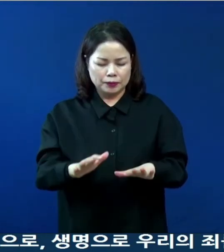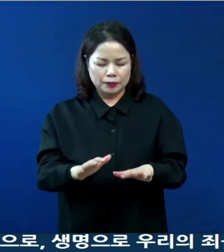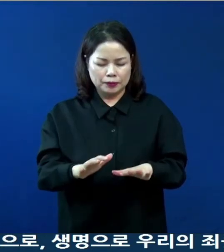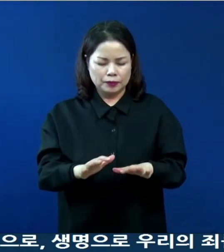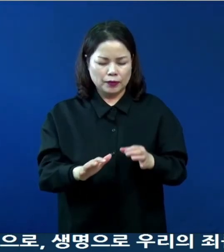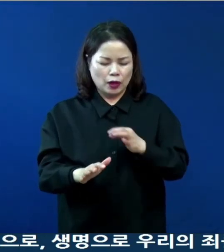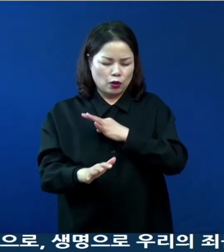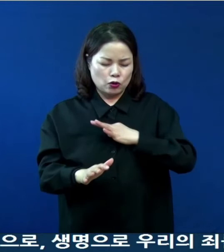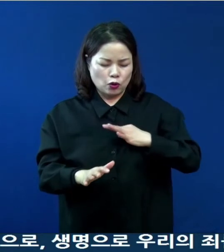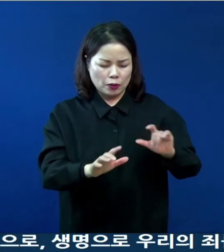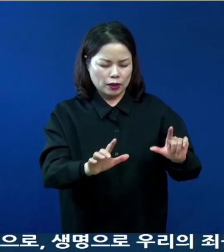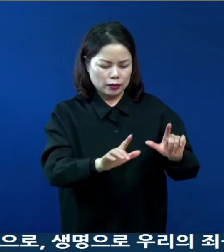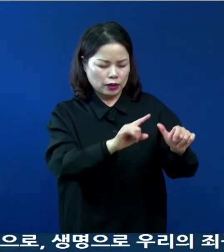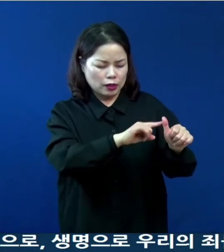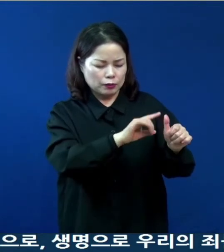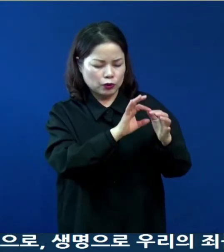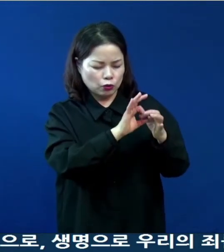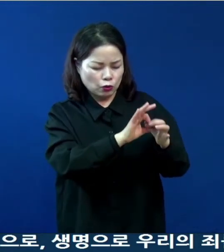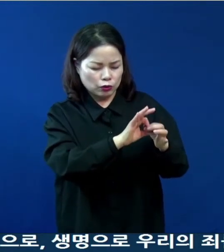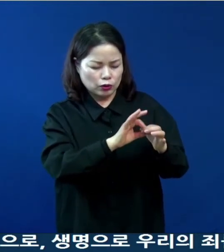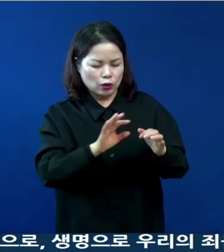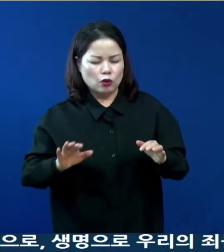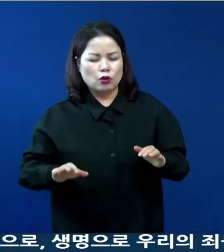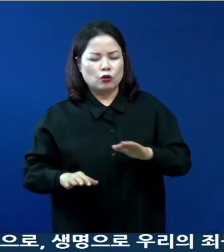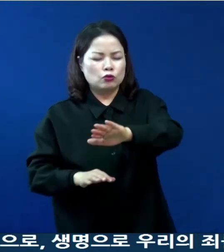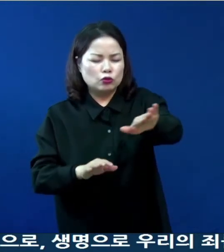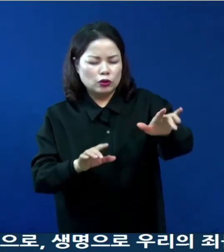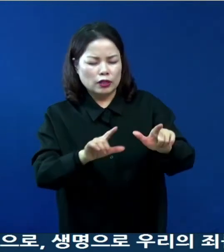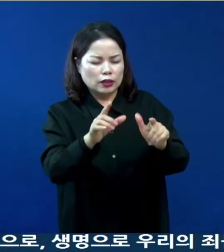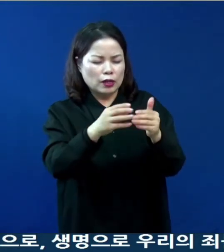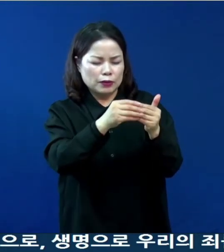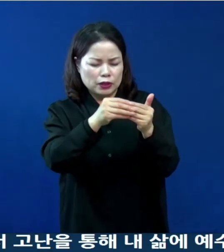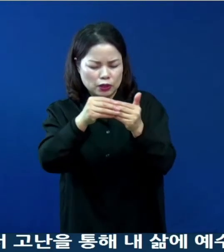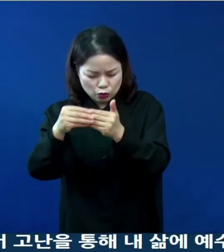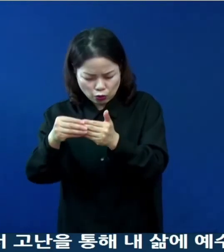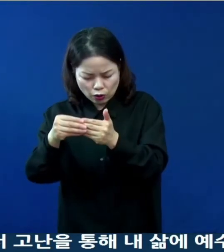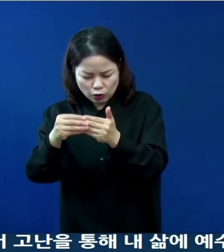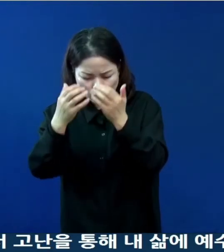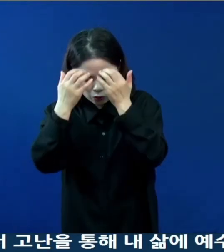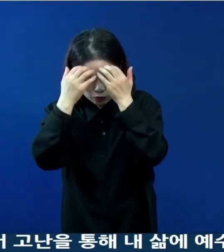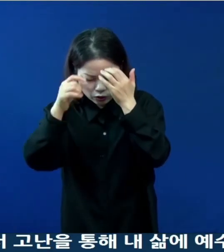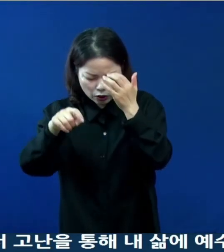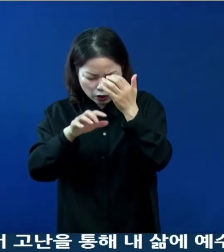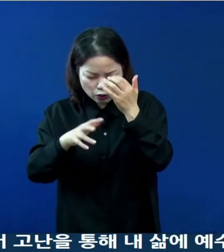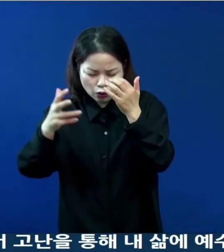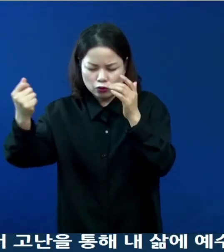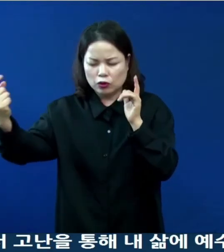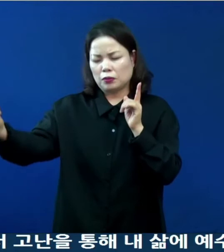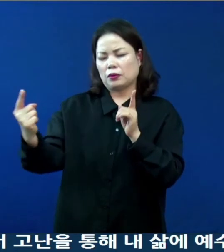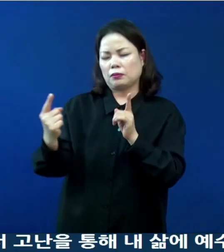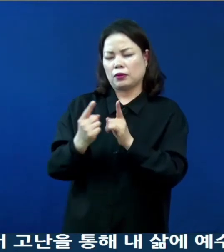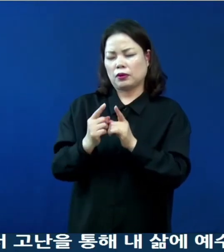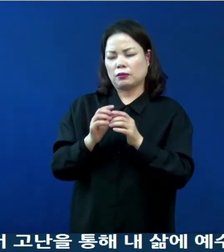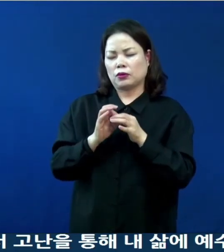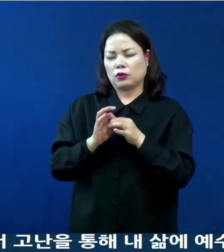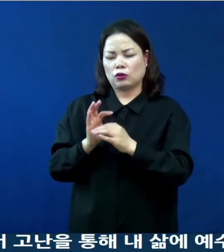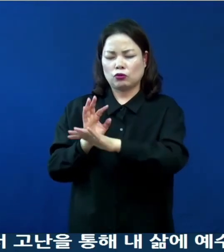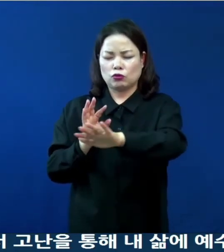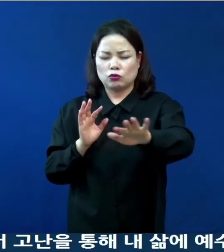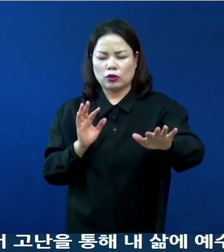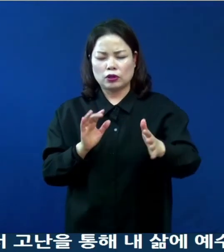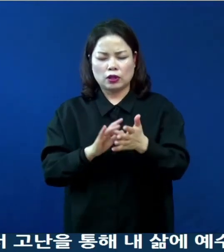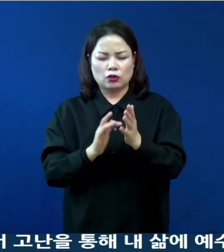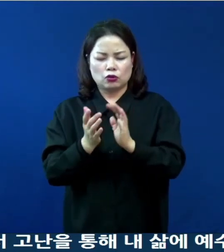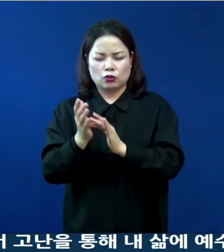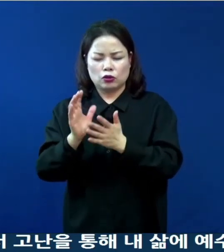욥의 삶을 통하여 우리의 삶을 인도하시며 고난 가운데 주님을 만남으로 인하여 우리에게